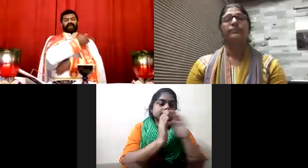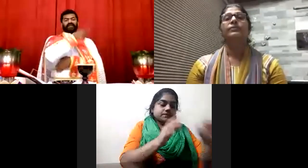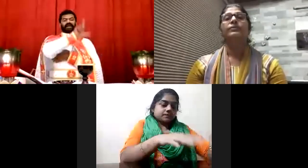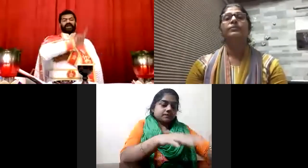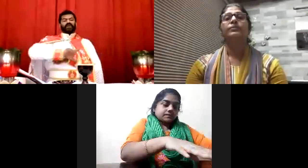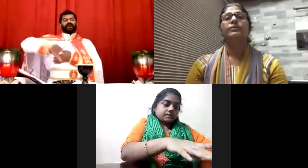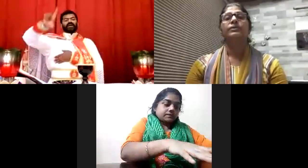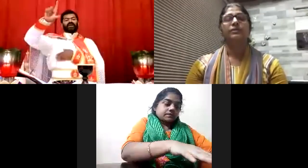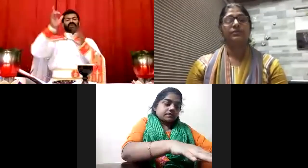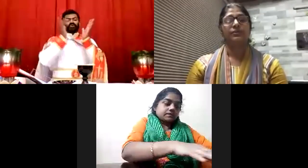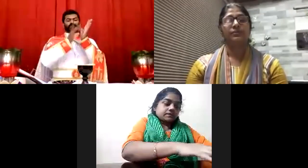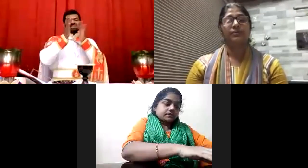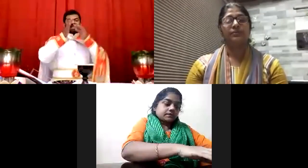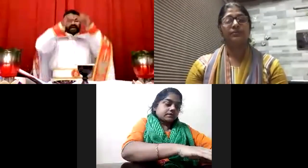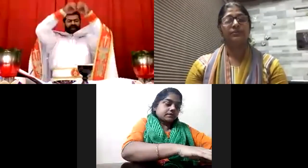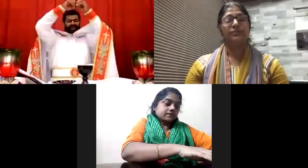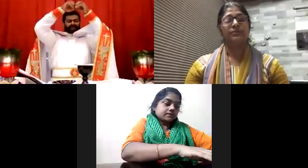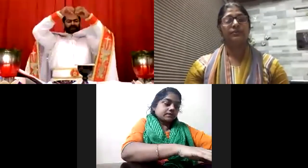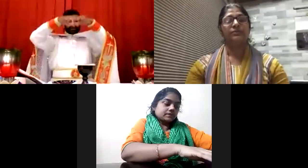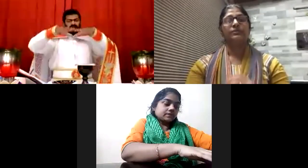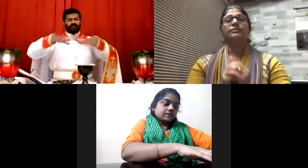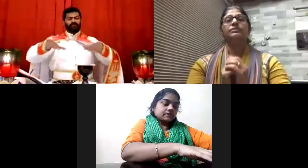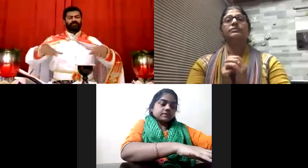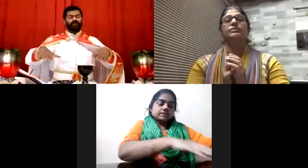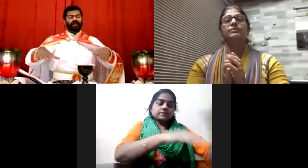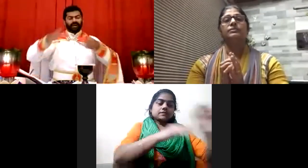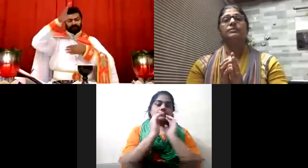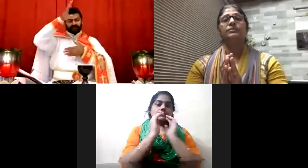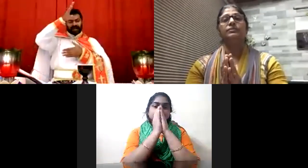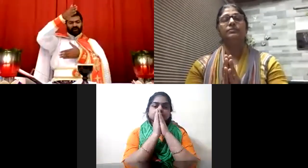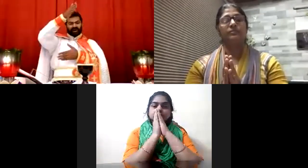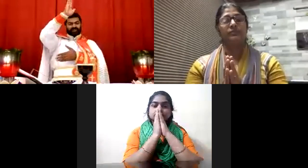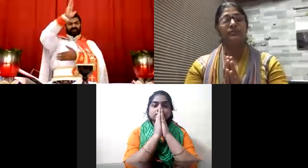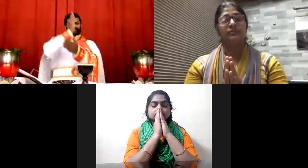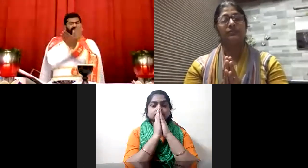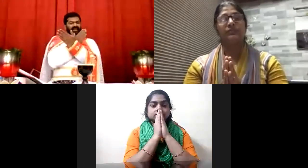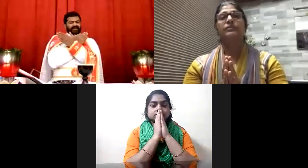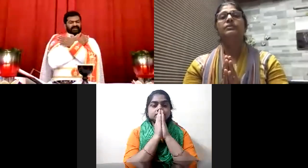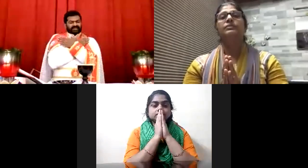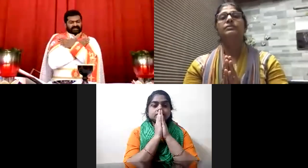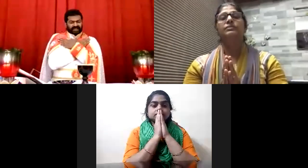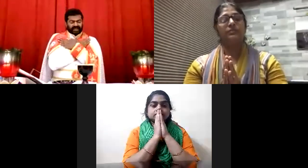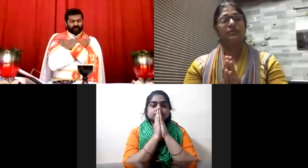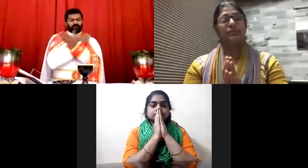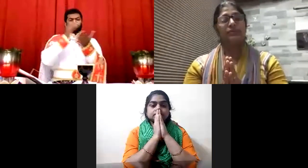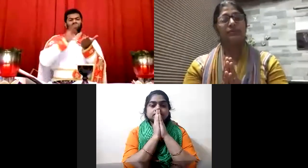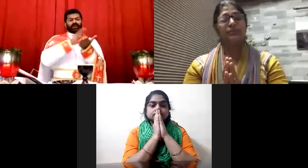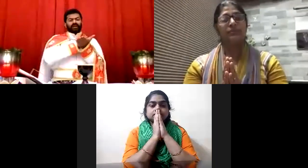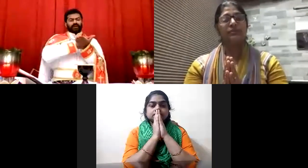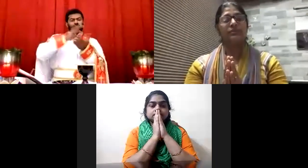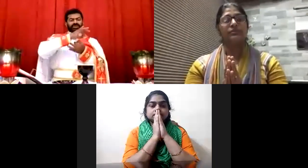നമ്മുടെ കർത്താവായ ഈശോ മിശിഹായുടെ കൃപയും പിതാവാ ദൈവത്തിന്റെ സ്നേഹവും